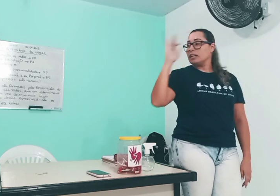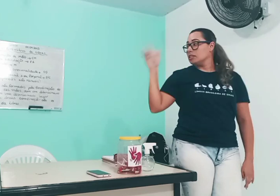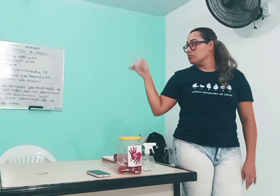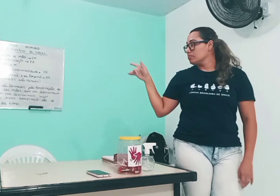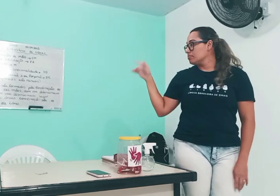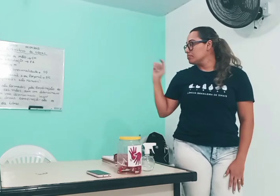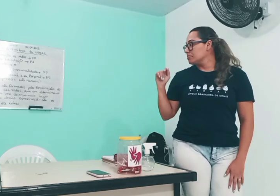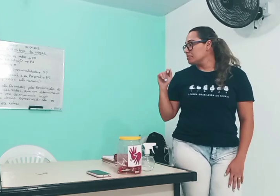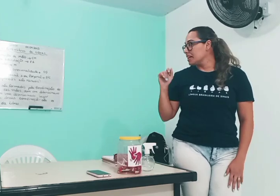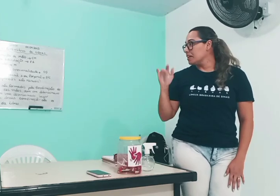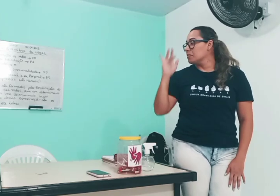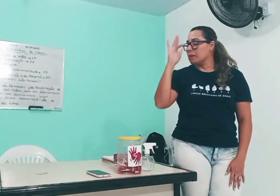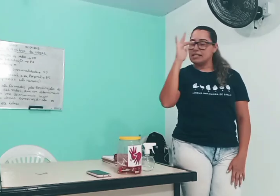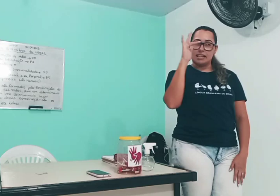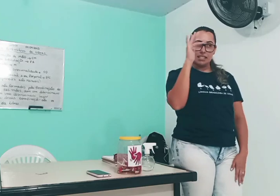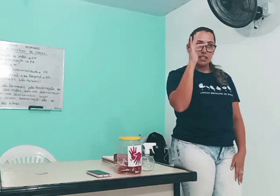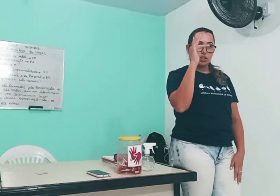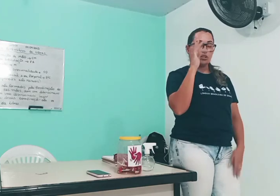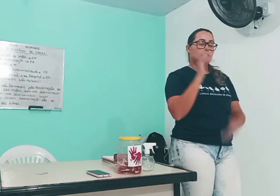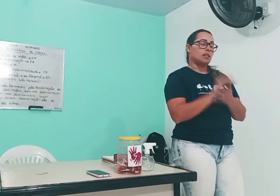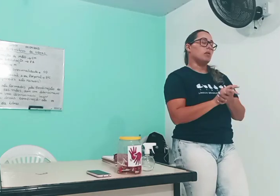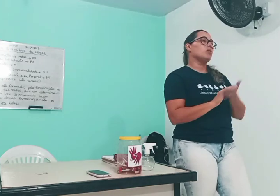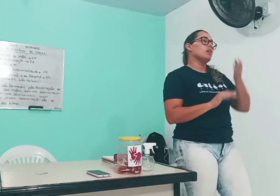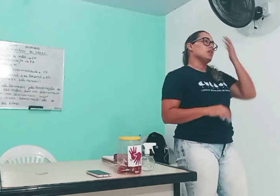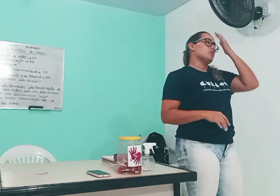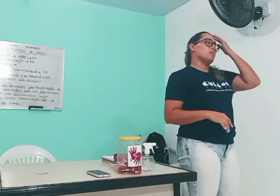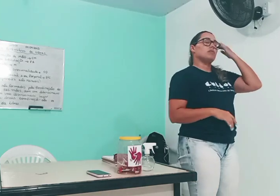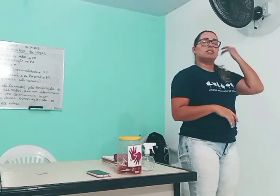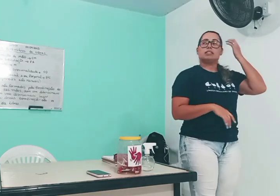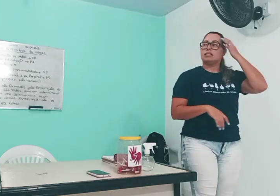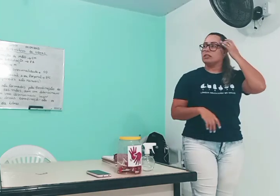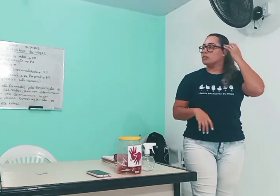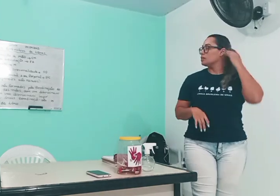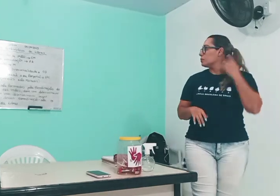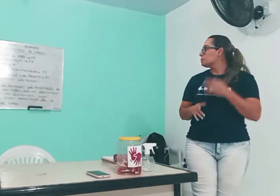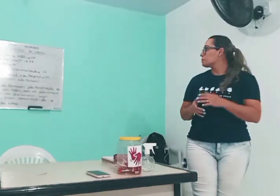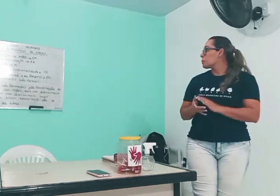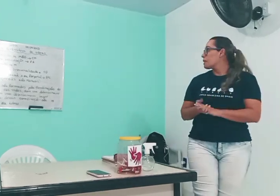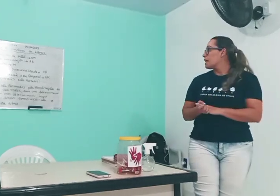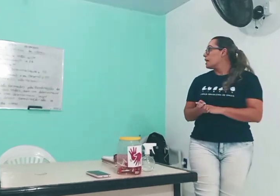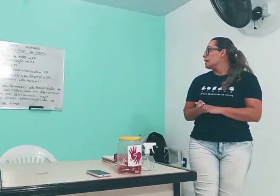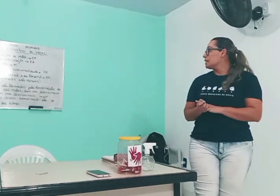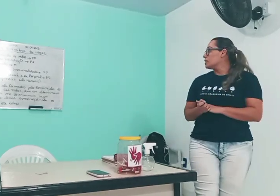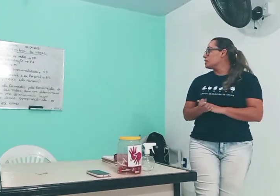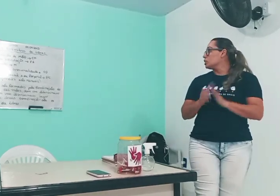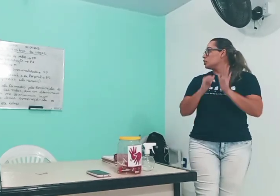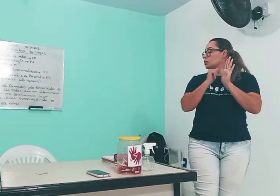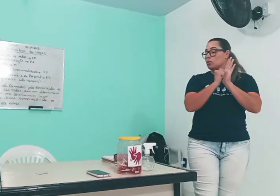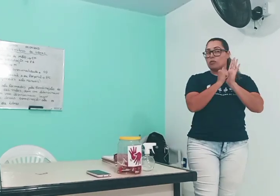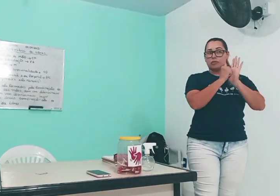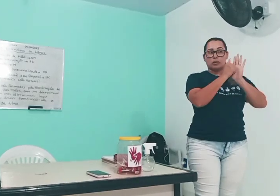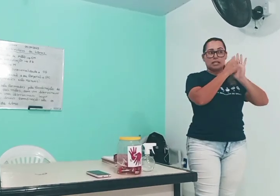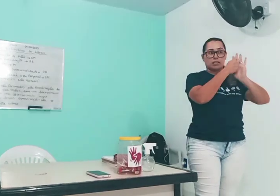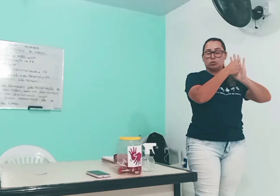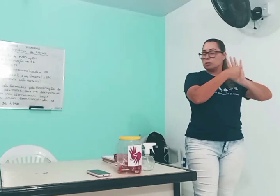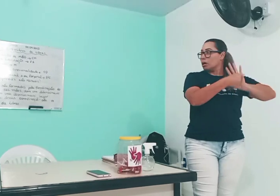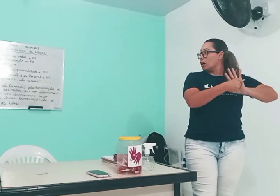ali, né? Mas ele existe, tá bom? Só para vocês terem noção. Então, existe configuração de